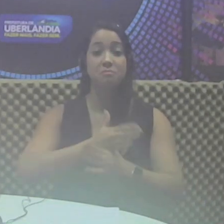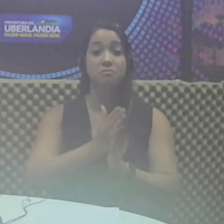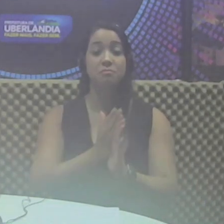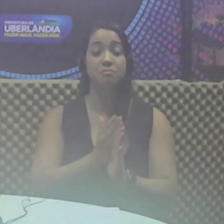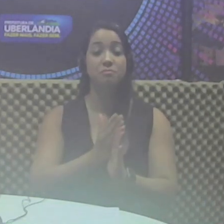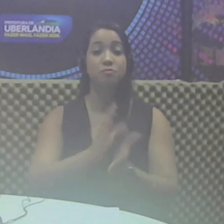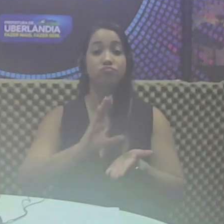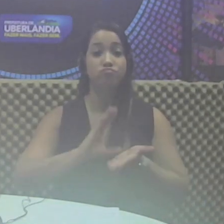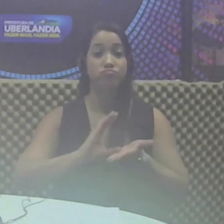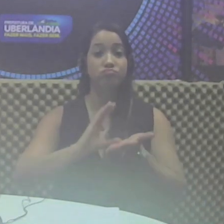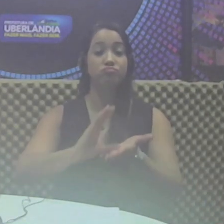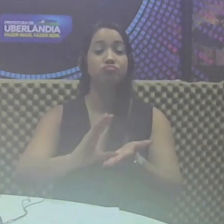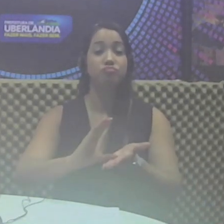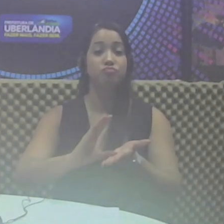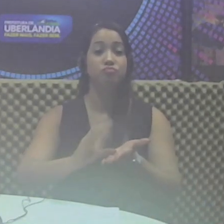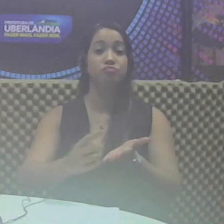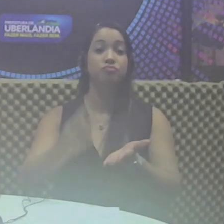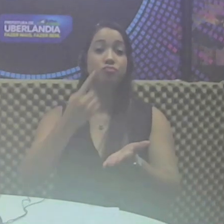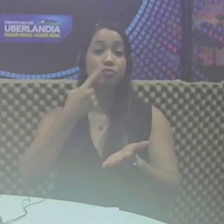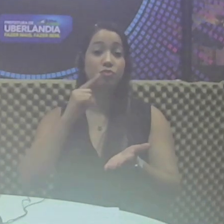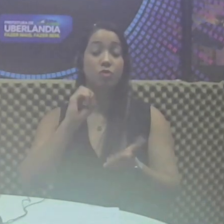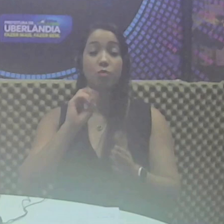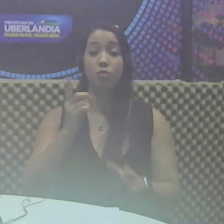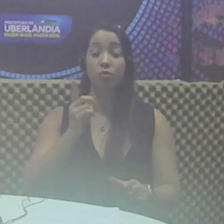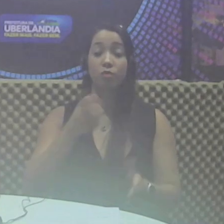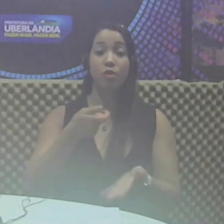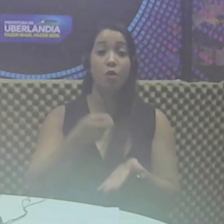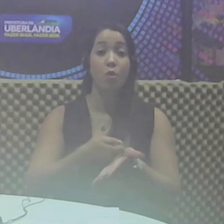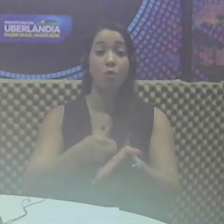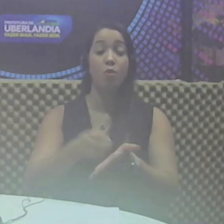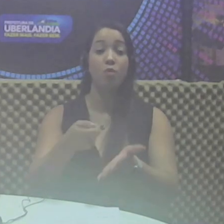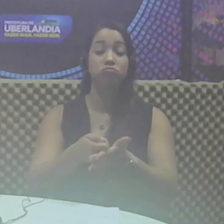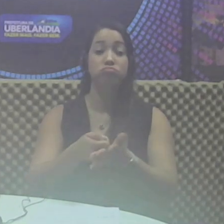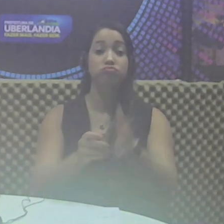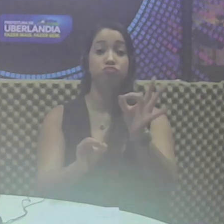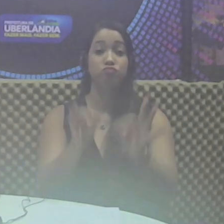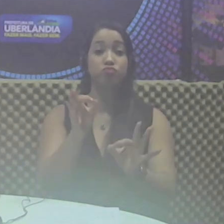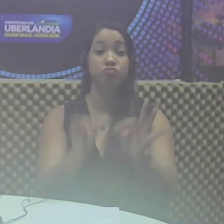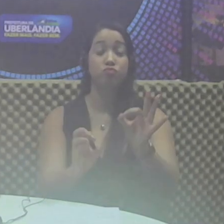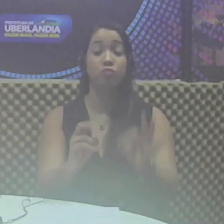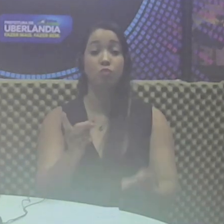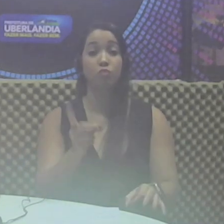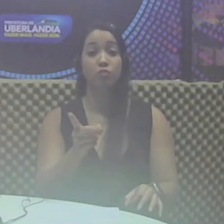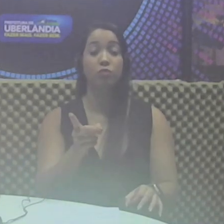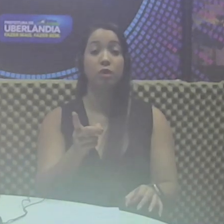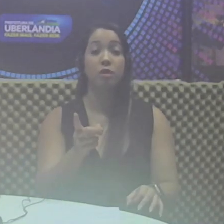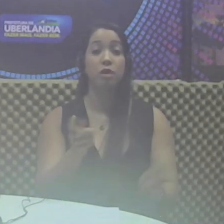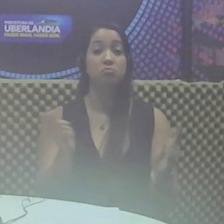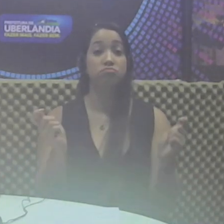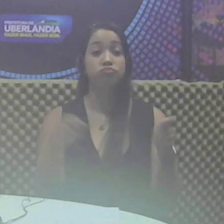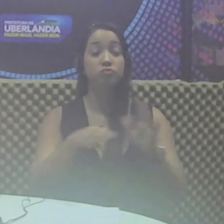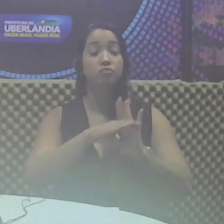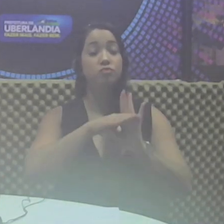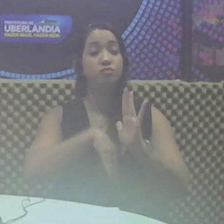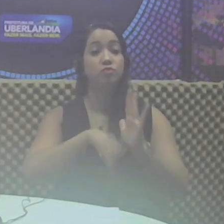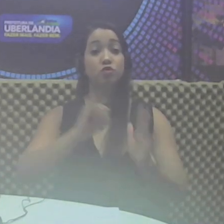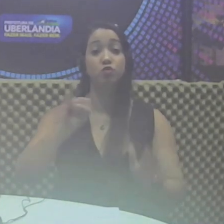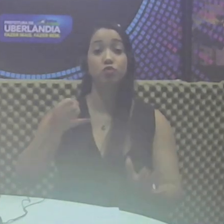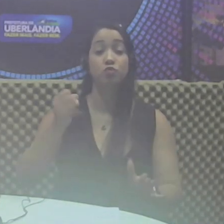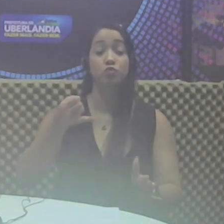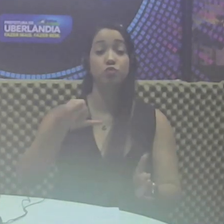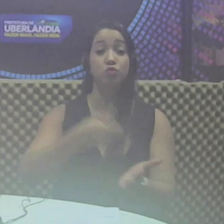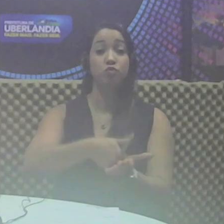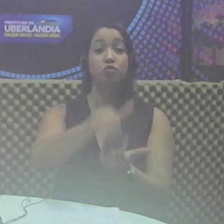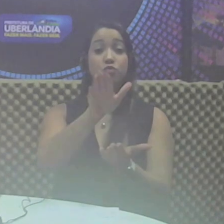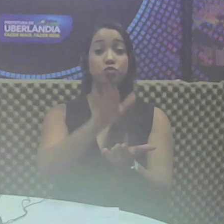créditos, protestados ou não, com cobranças ajuizadas ou não, com possibilidade de descontos nos juros e na